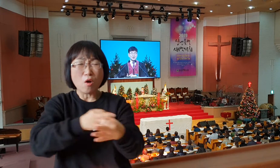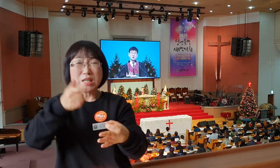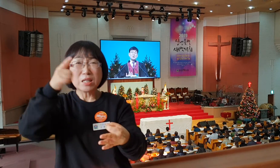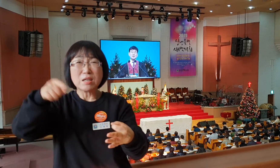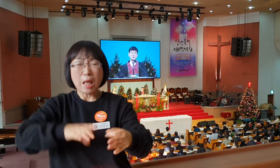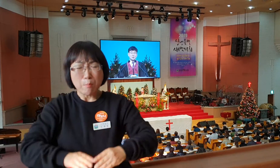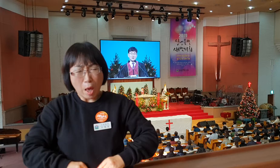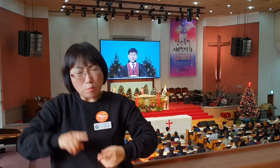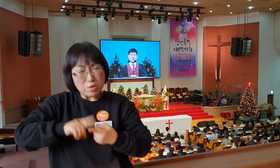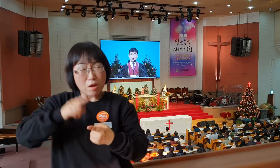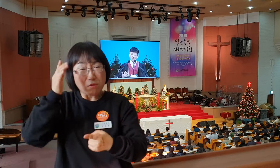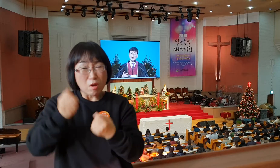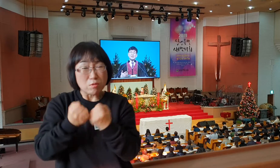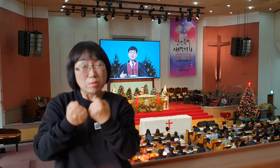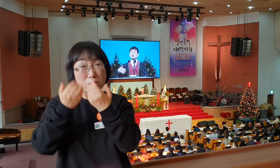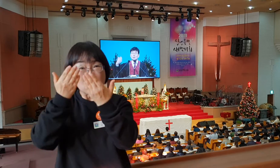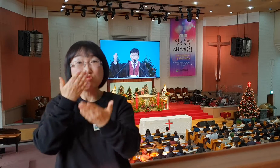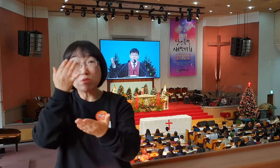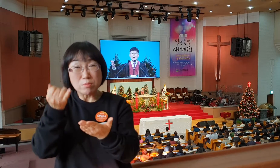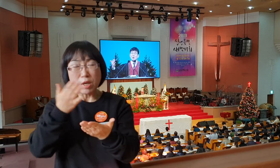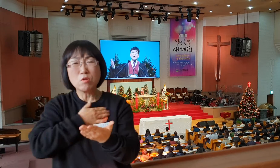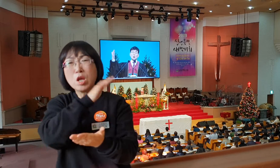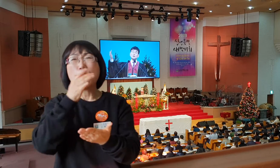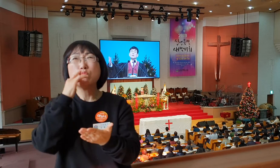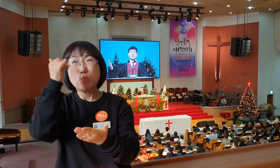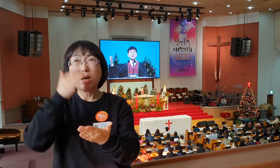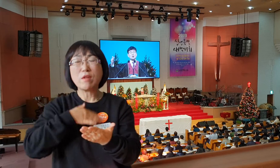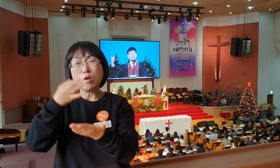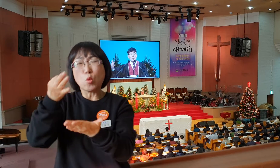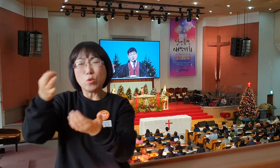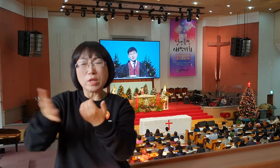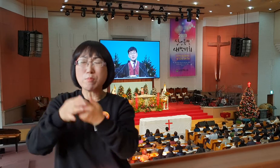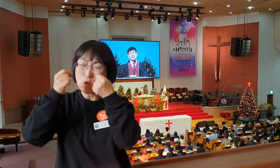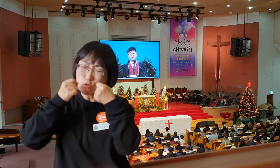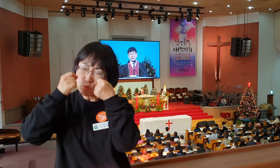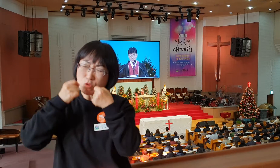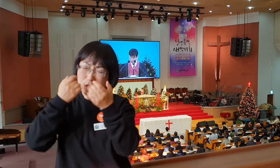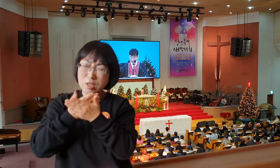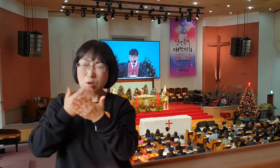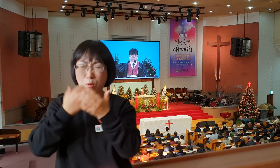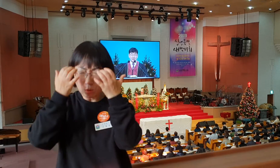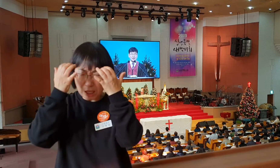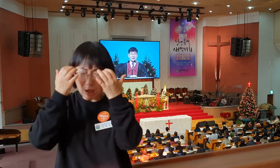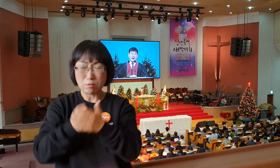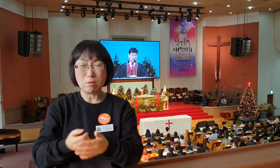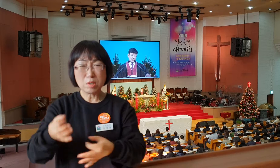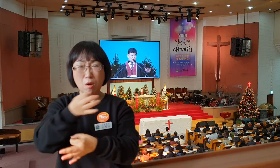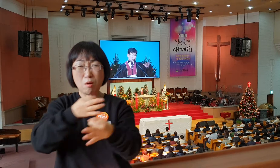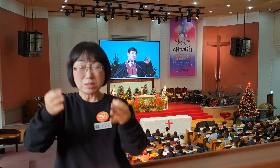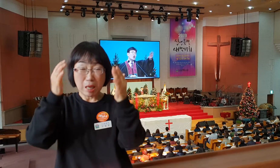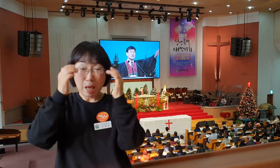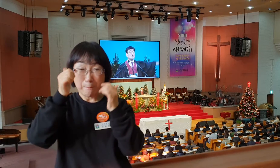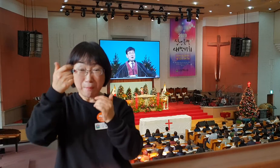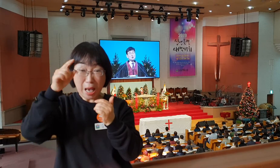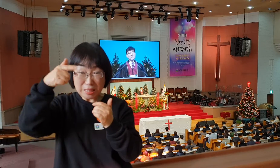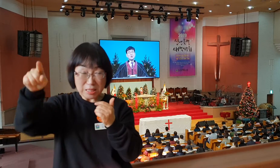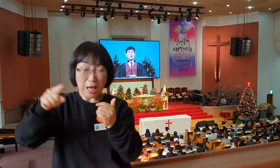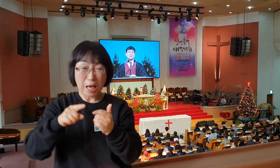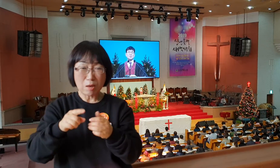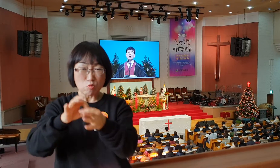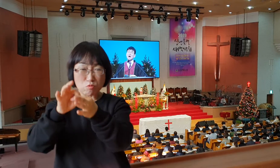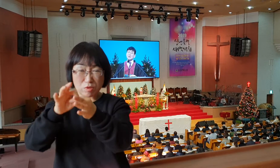배고픔에 설명할지 모릅니다 경제학자는 우리 부모가 왜 돈 때문에 눈물을 흘리는지 에 대해서 경제학자들 아니면 경제학